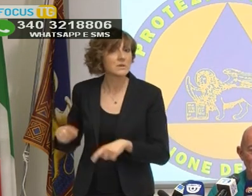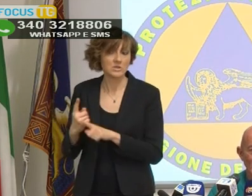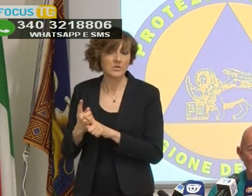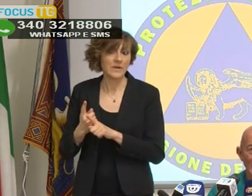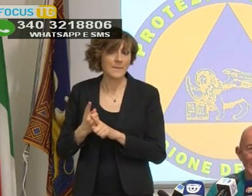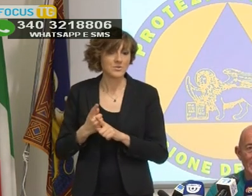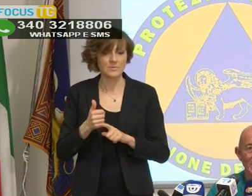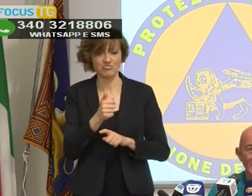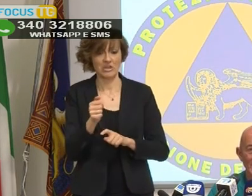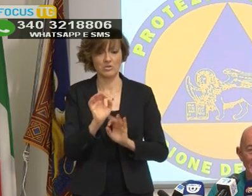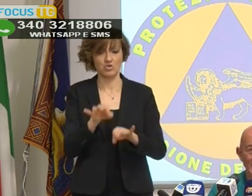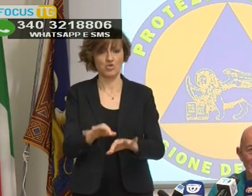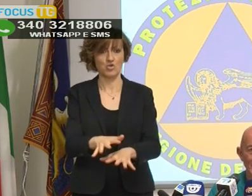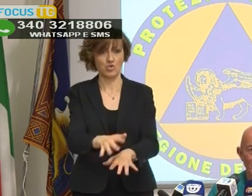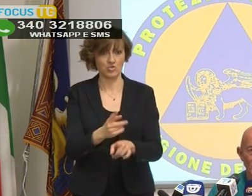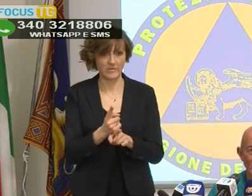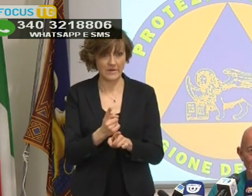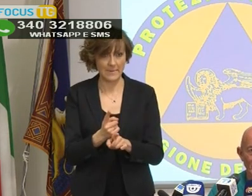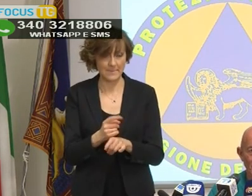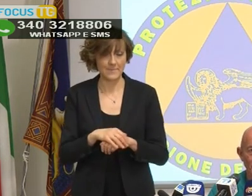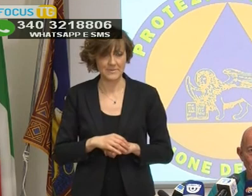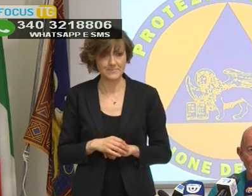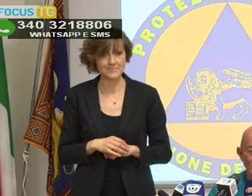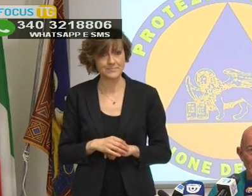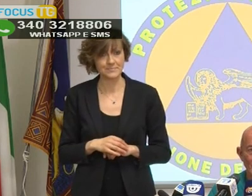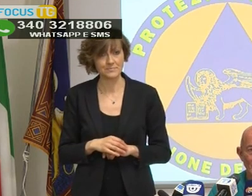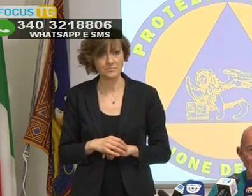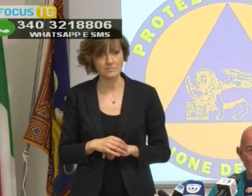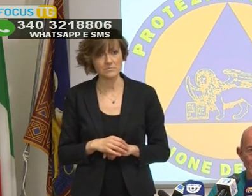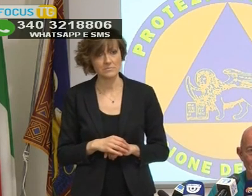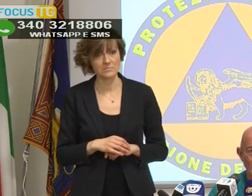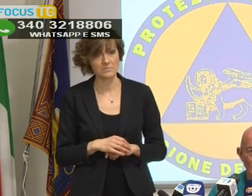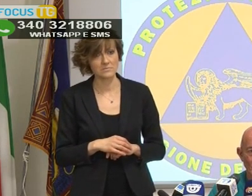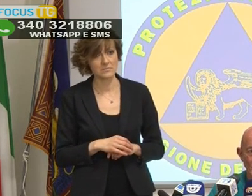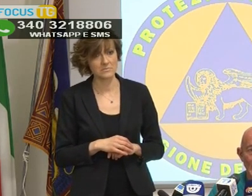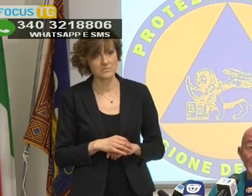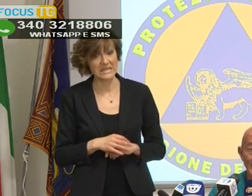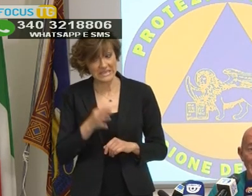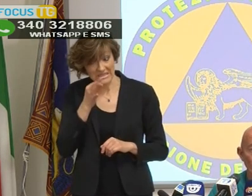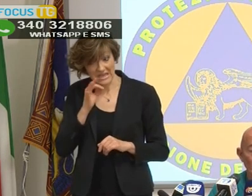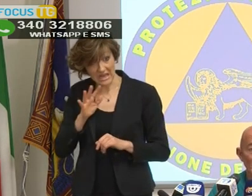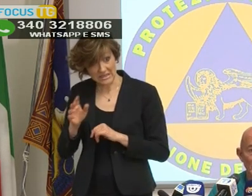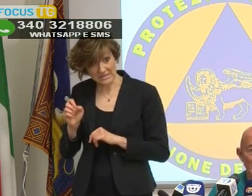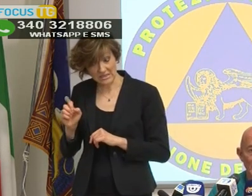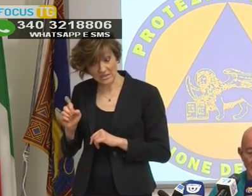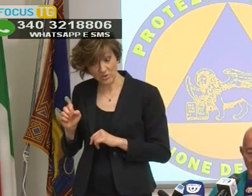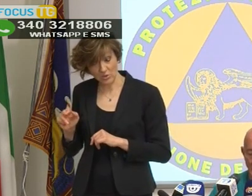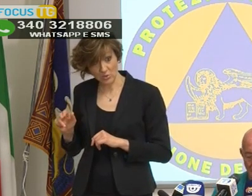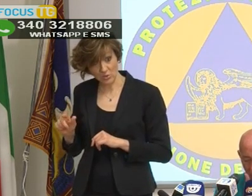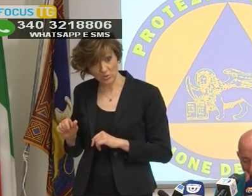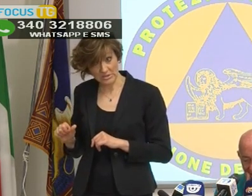arrivare a questo centinaio di positivi. Cioè altri hub, quindi vuol dire altre ULS allora? Gli altre ULS,